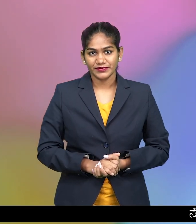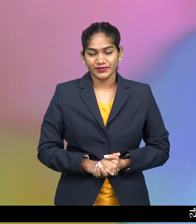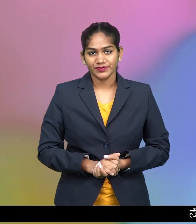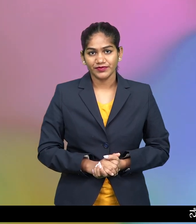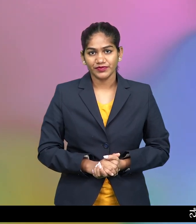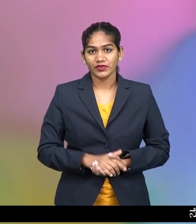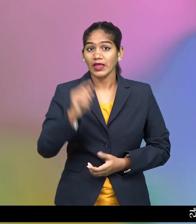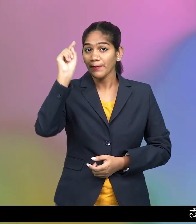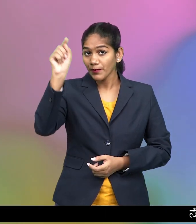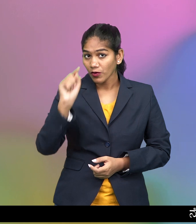ನೆನಪಿಡುವ ಅಂಶಗಳು: